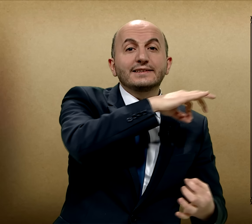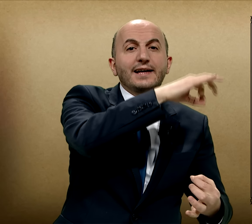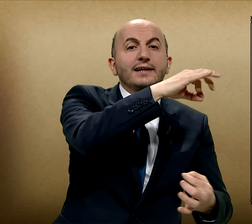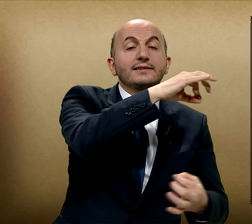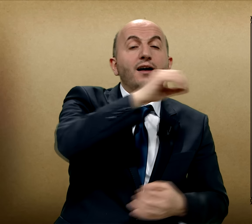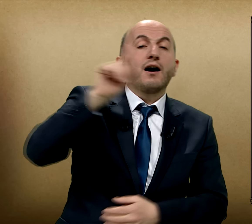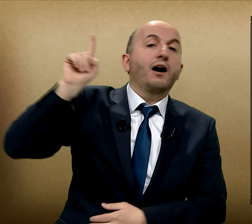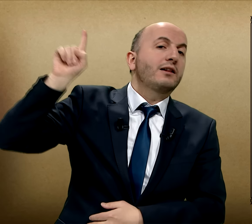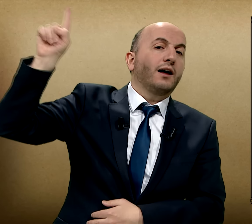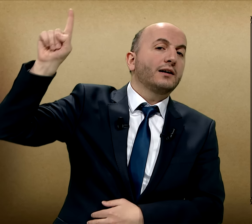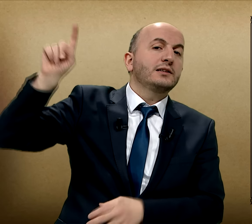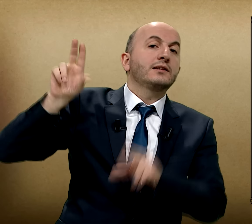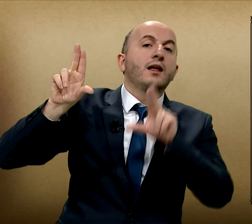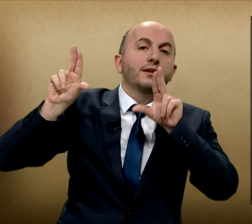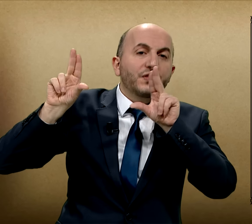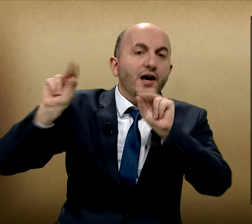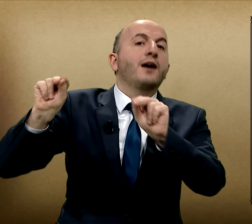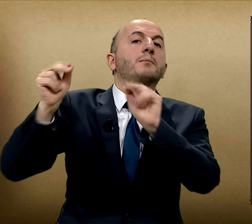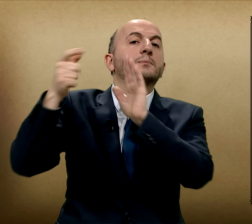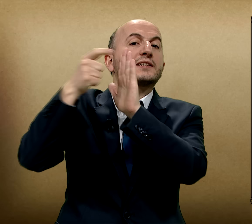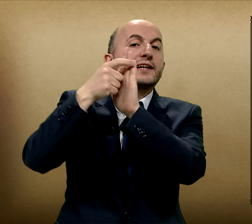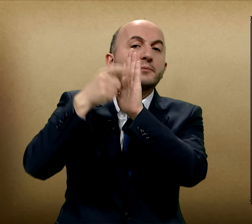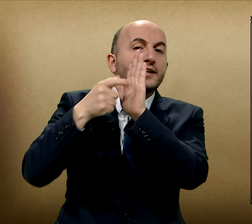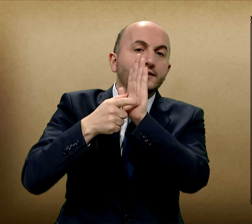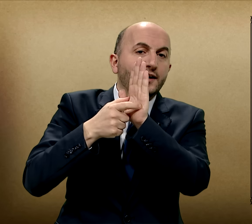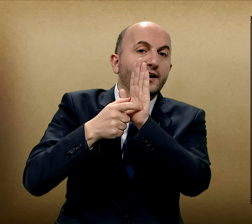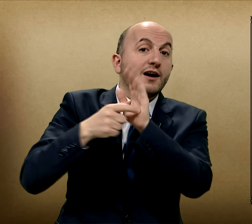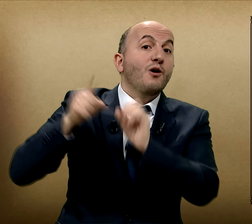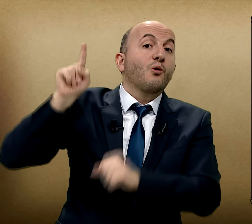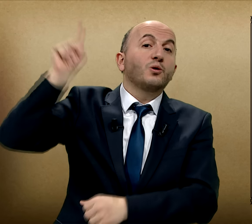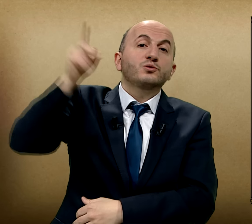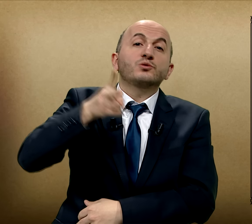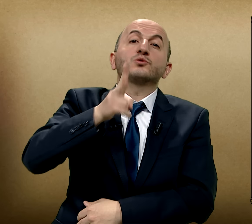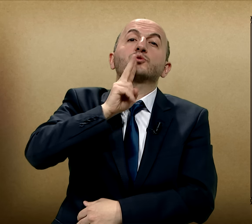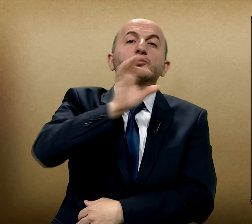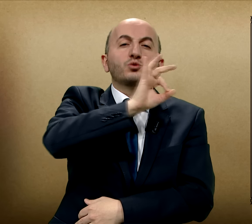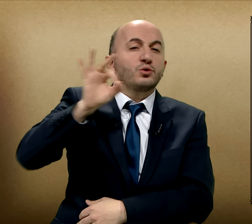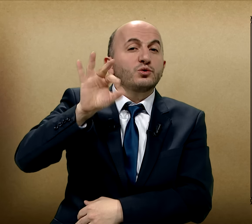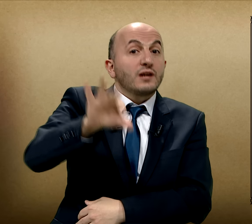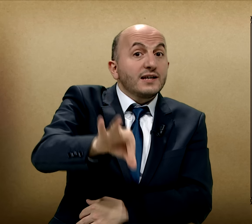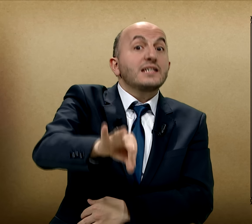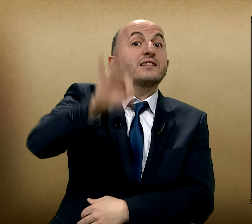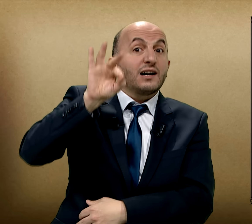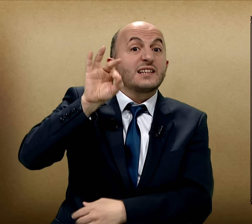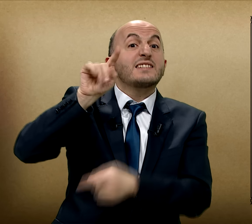sahiplerinden Allah'ın tam kelimelerine, onun sonsuz iradesi